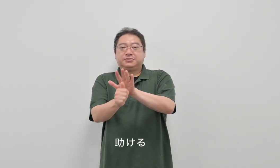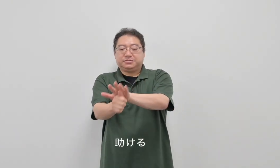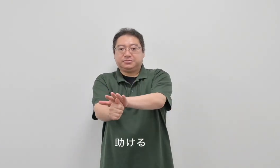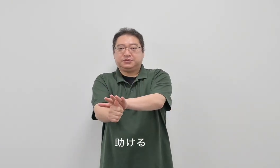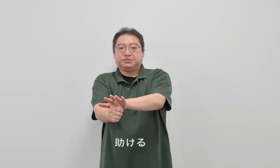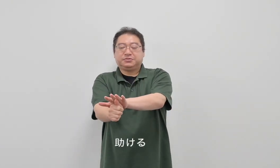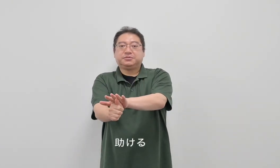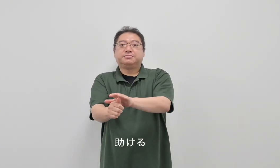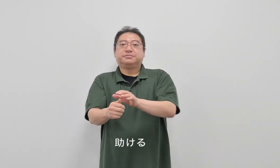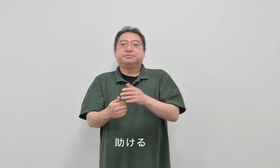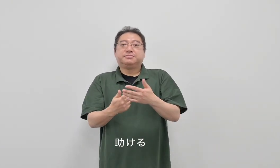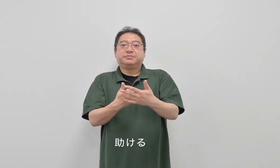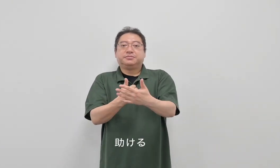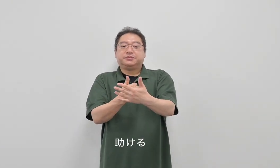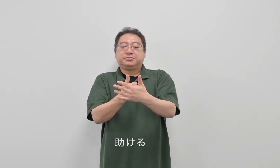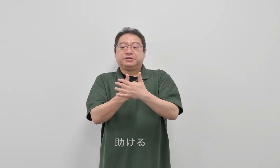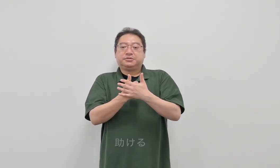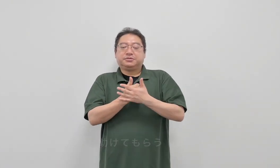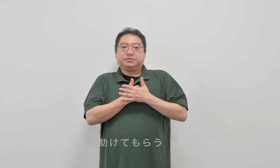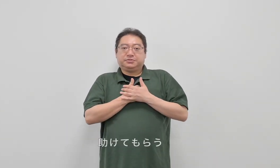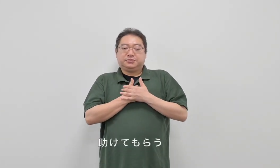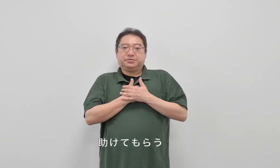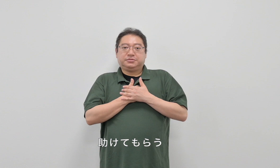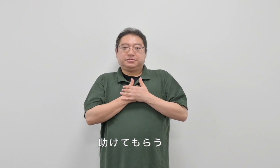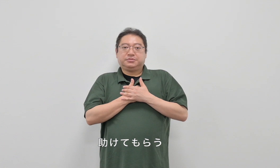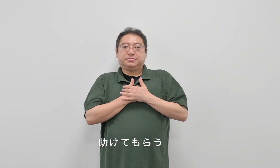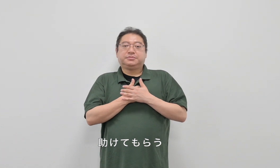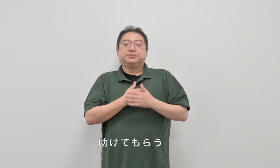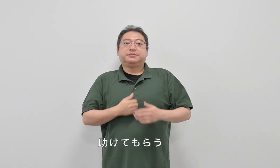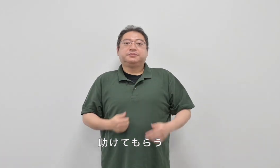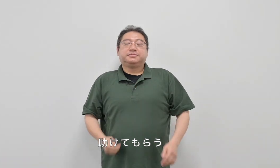助ける、助けてもらう、